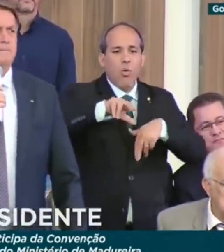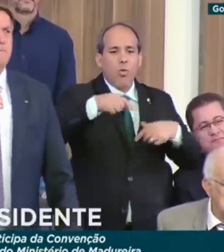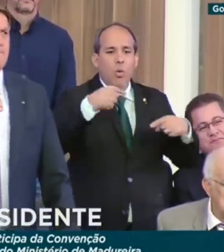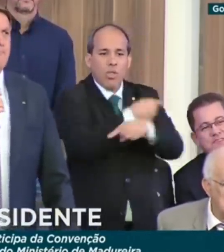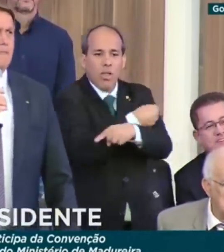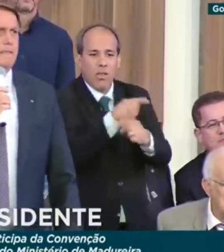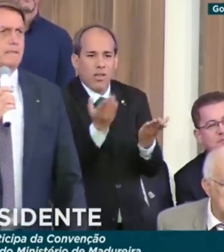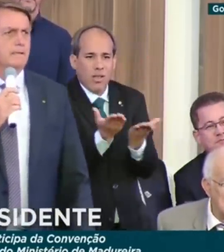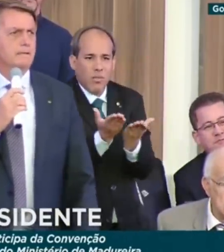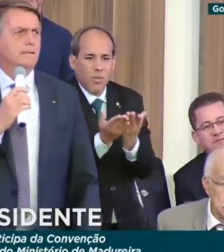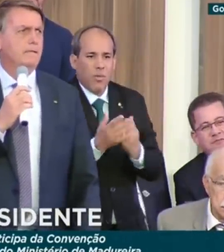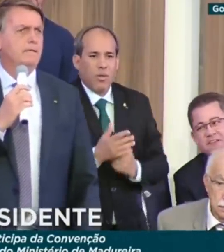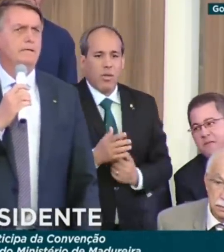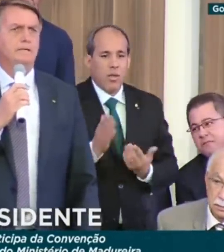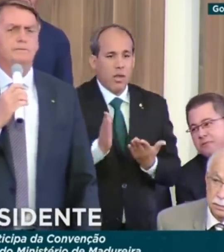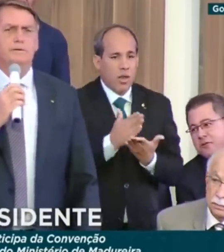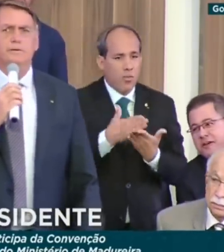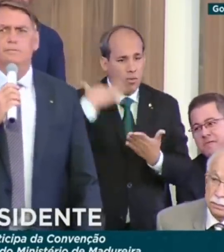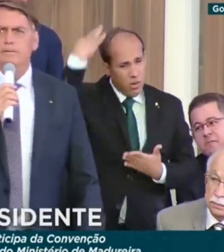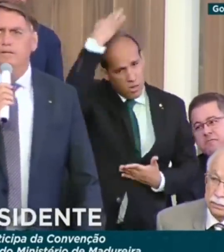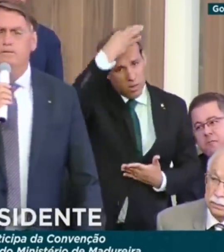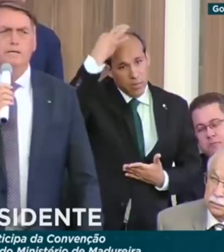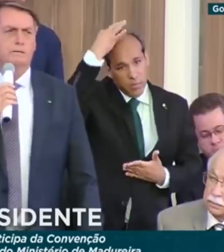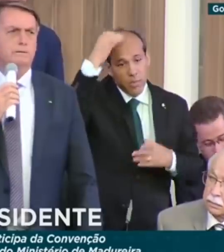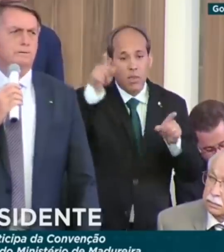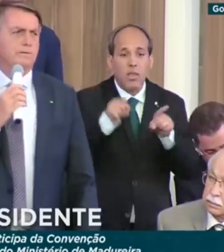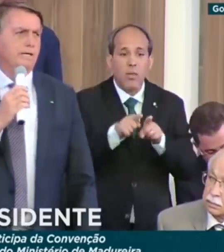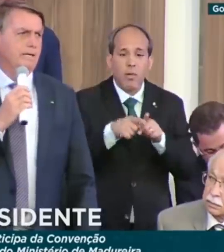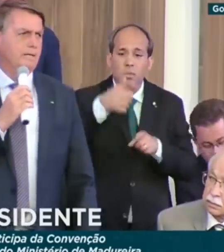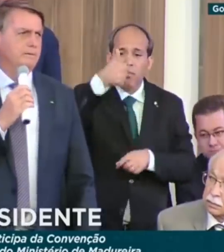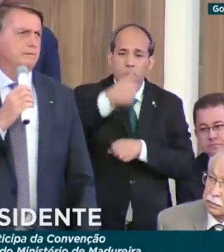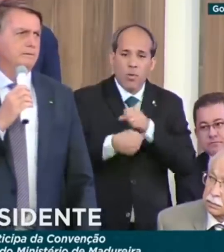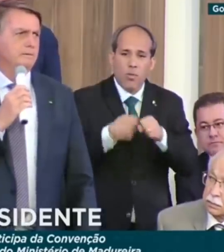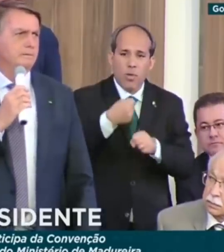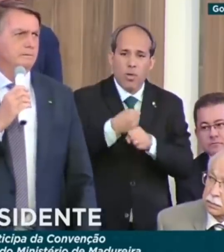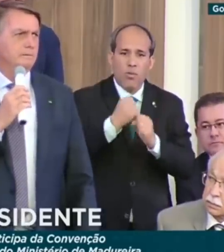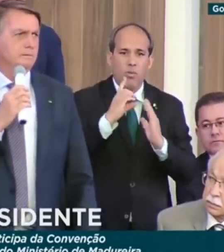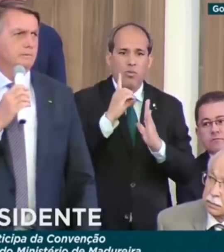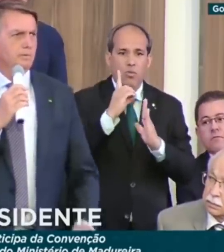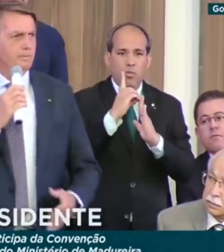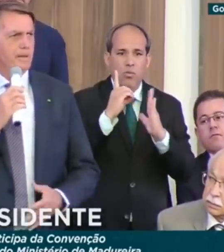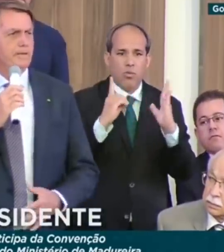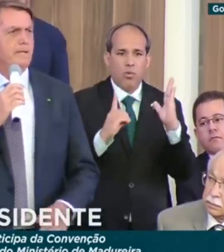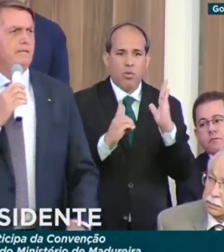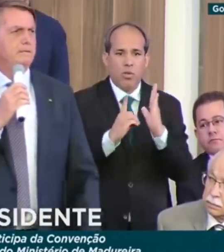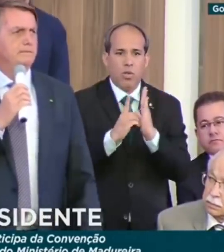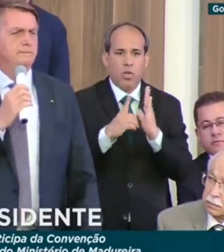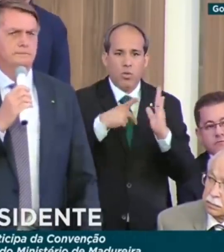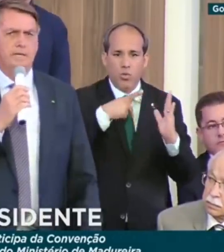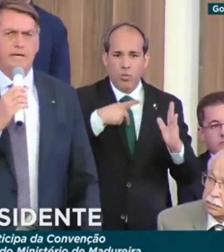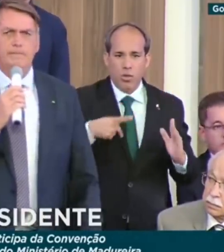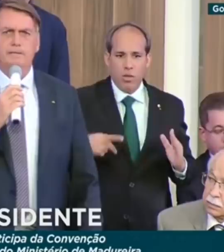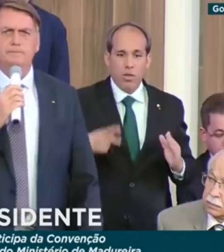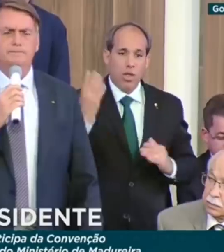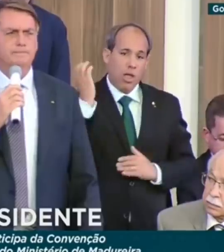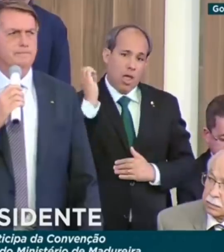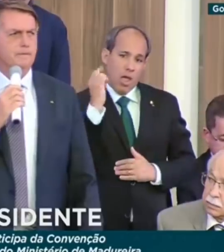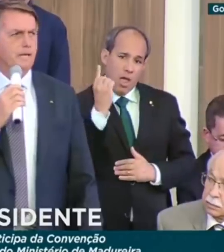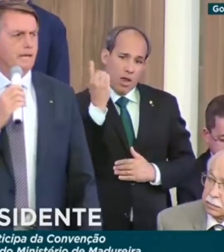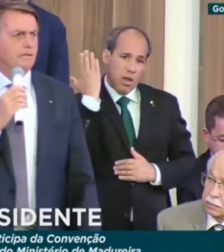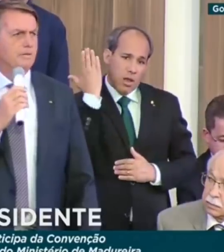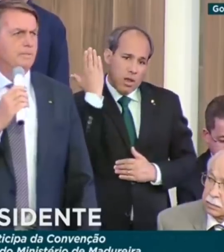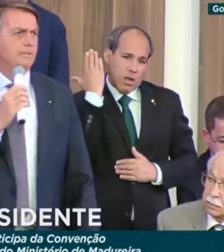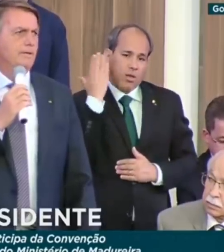Também, naquele ano, foi o primeiro ano do decreto do presidente da época,